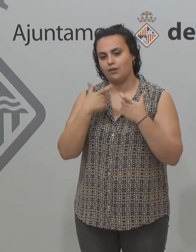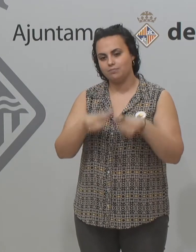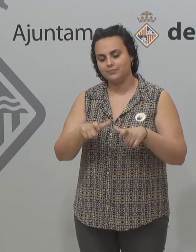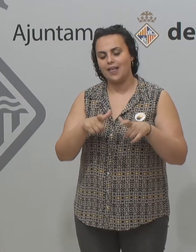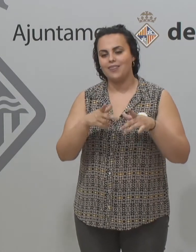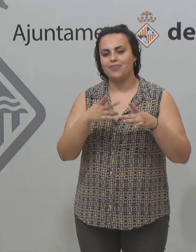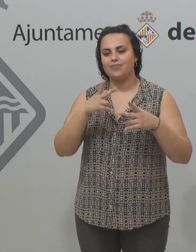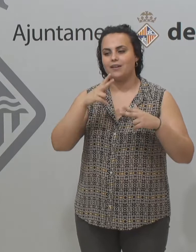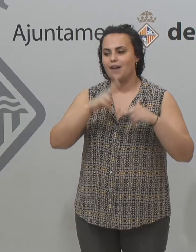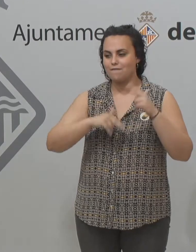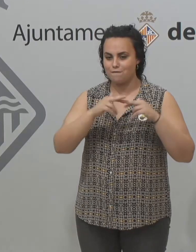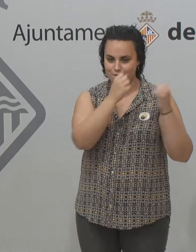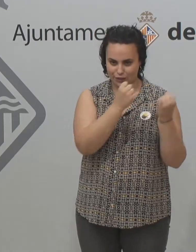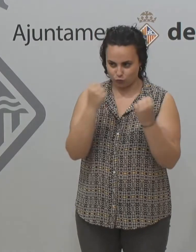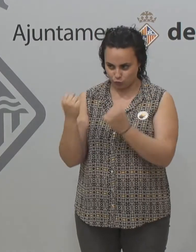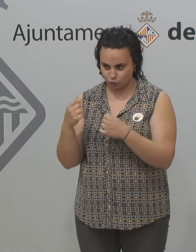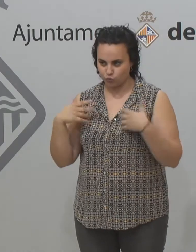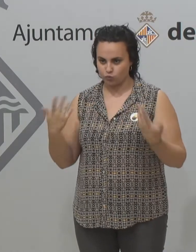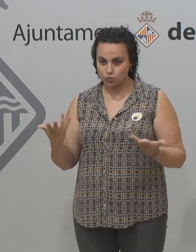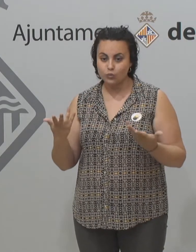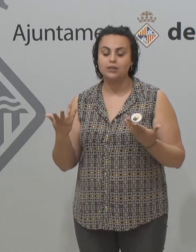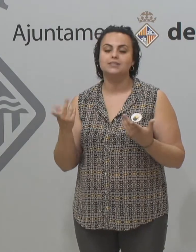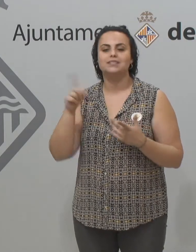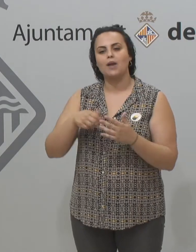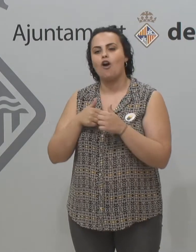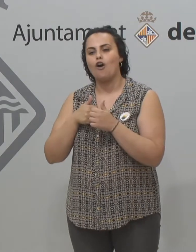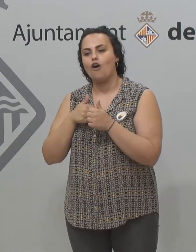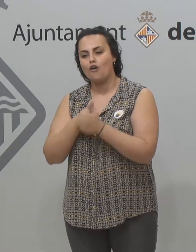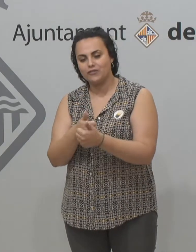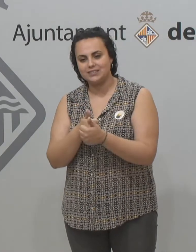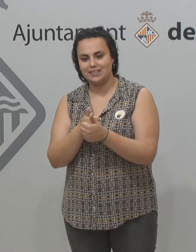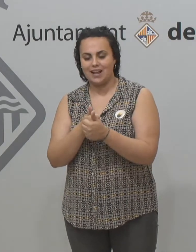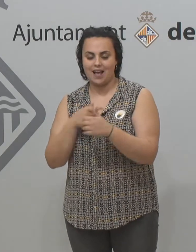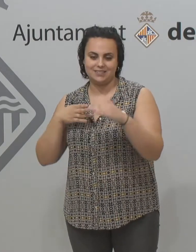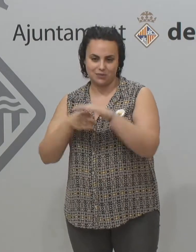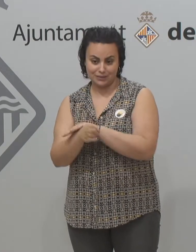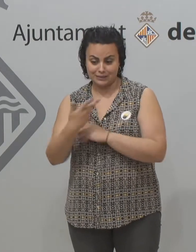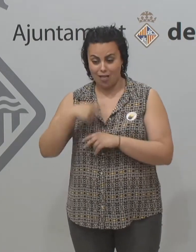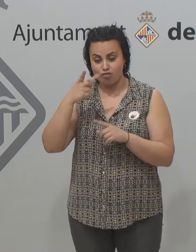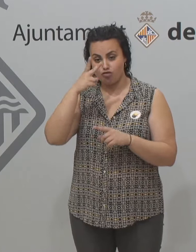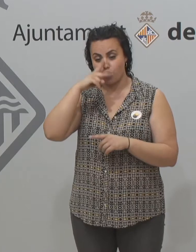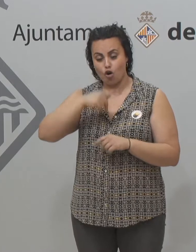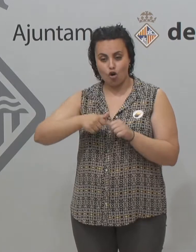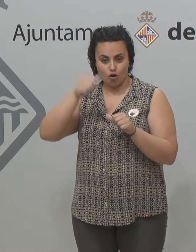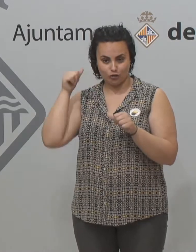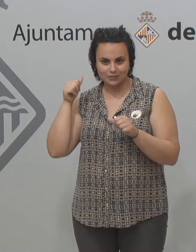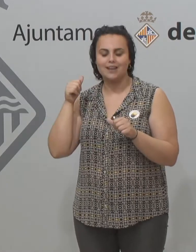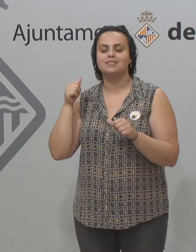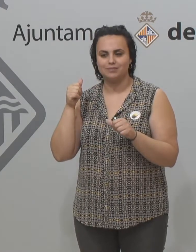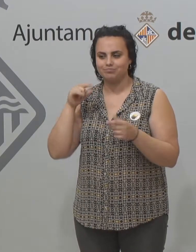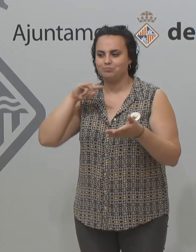d'infraestructures, perdoneu, en la creació de l'oficina d'accessibilitat que ja ha posat en marxa aquests 2 anys moltes mesures